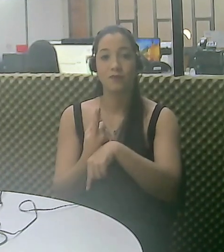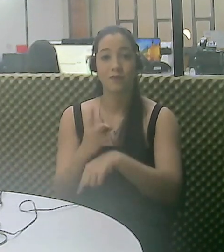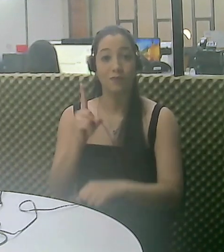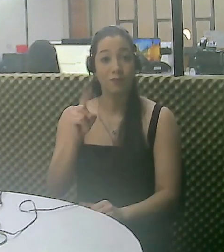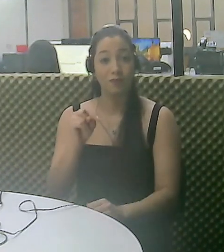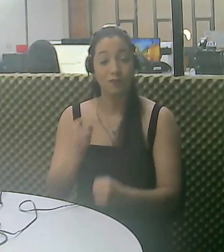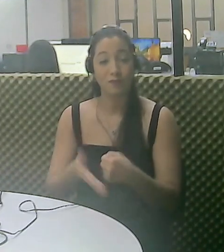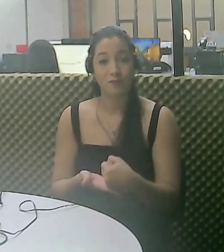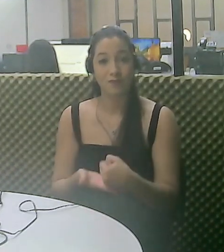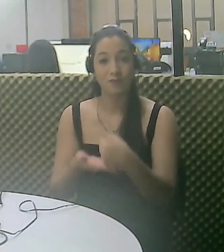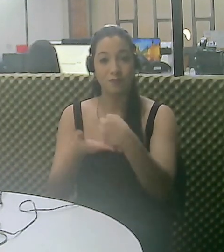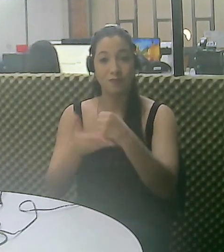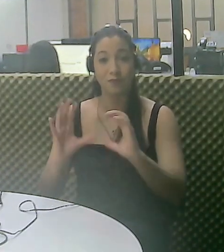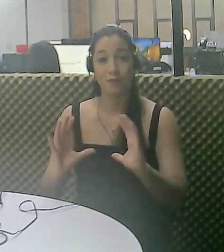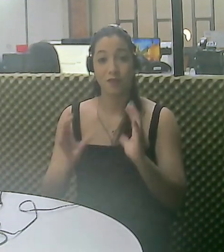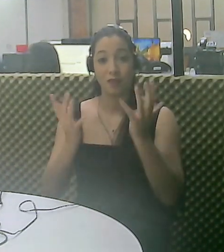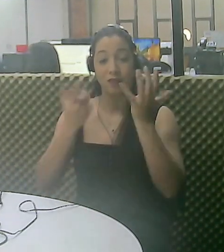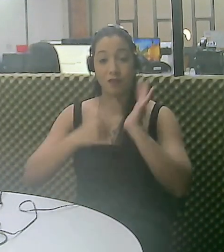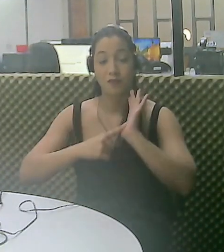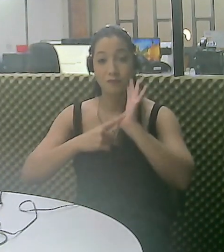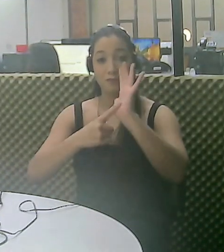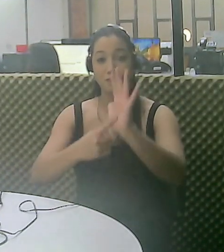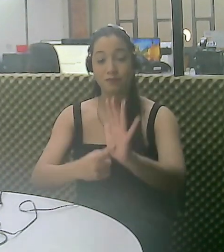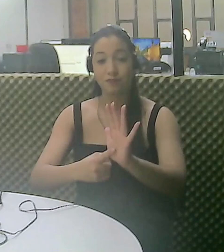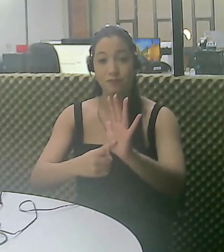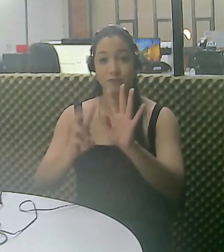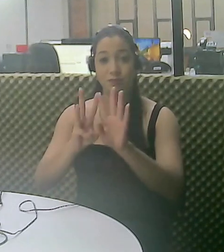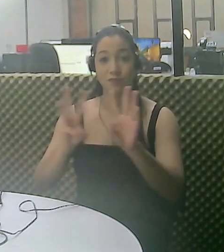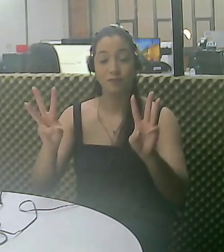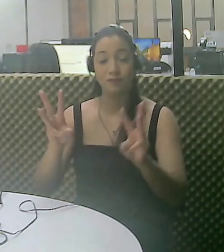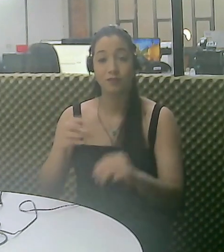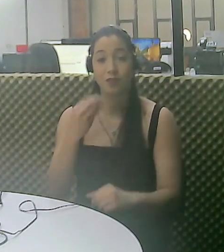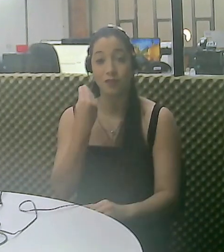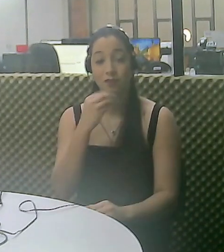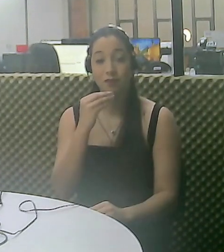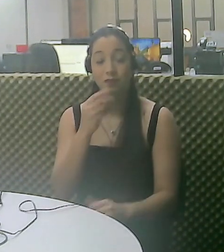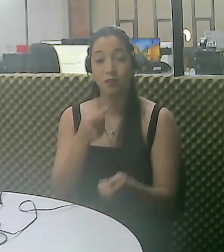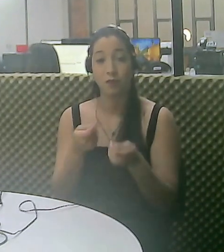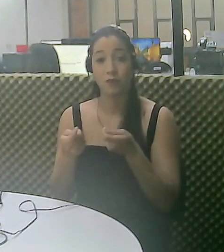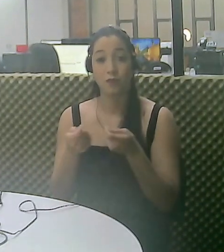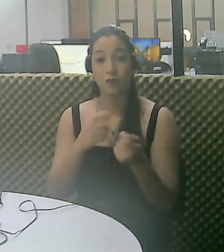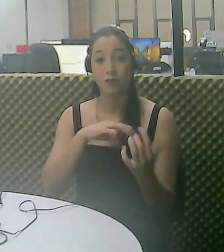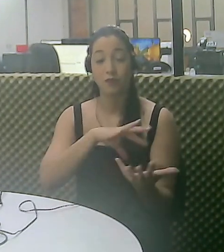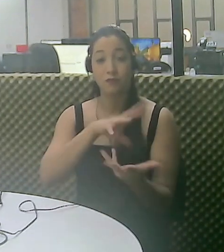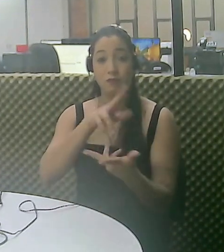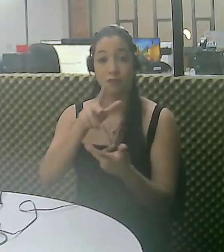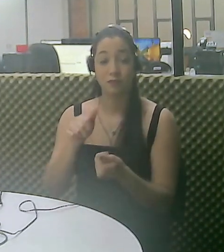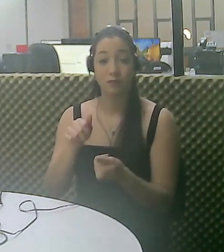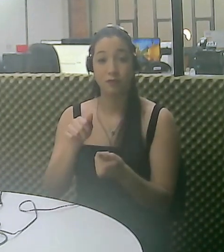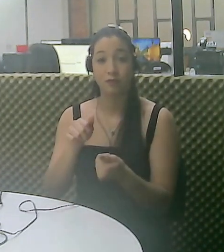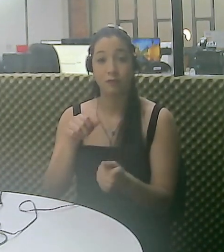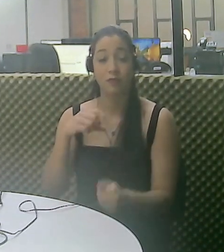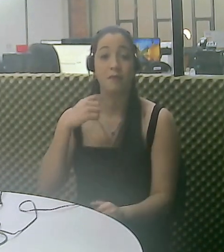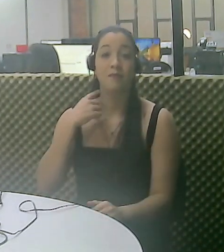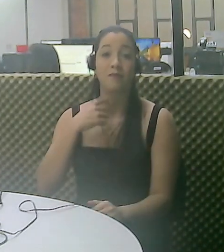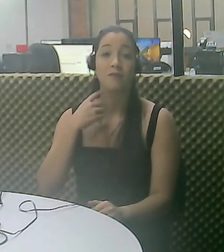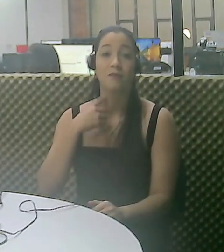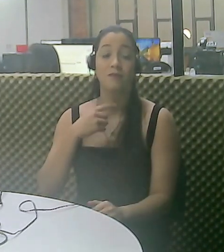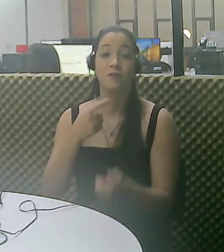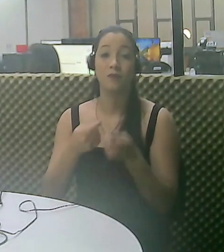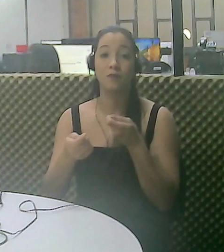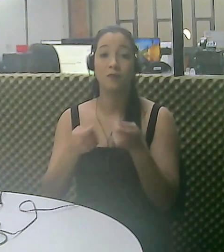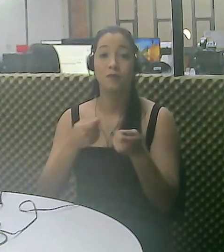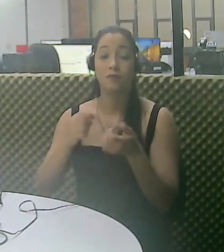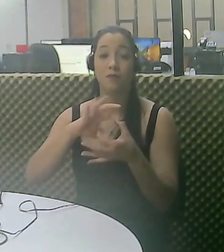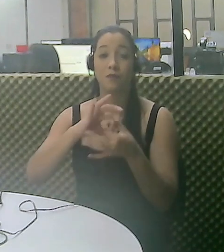das apoiadoras do evento de apresentação da Plataforma de Facilitação do Comércio Internacional, Minas Business